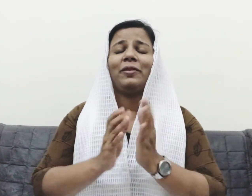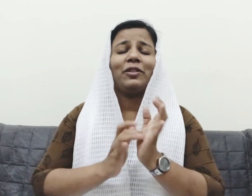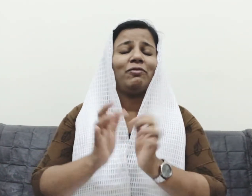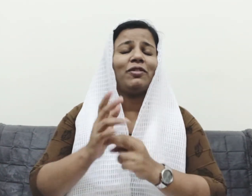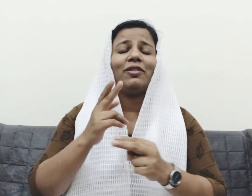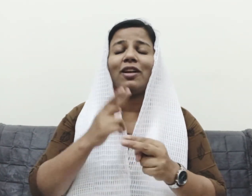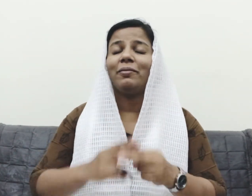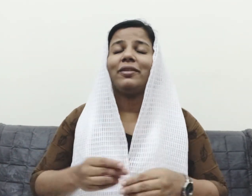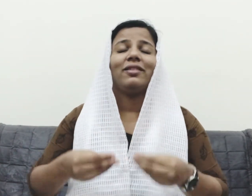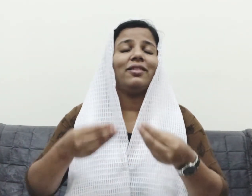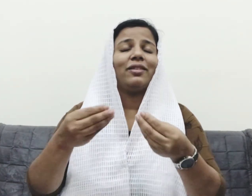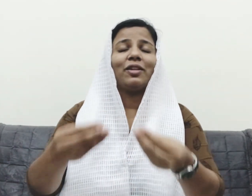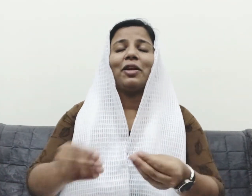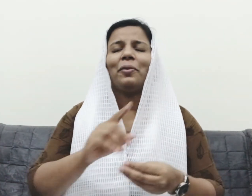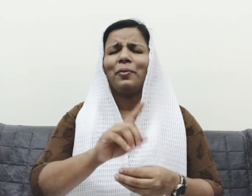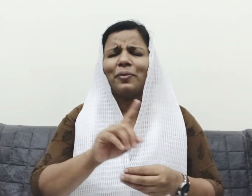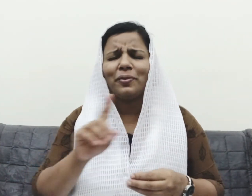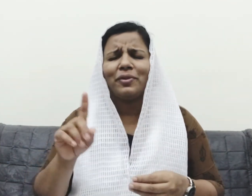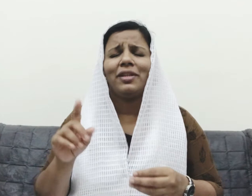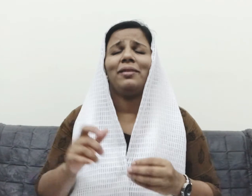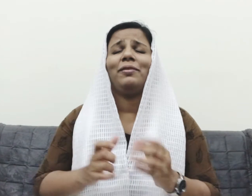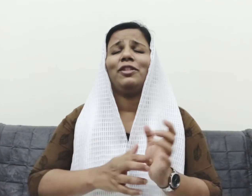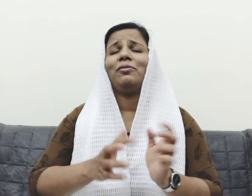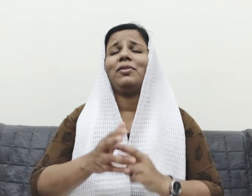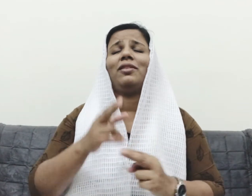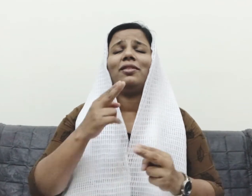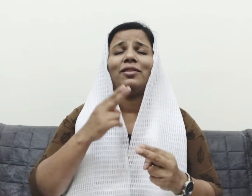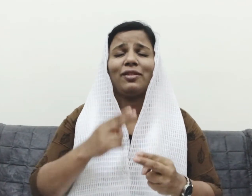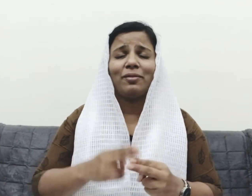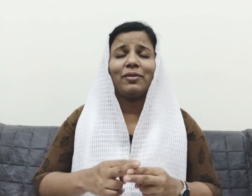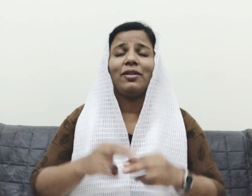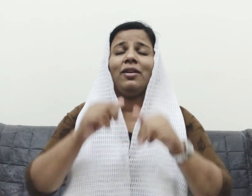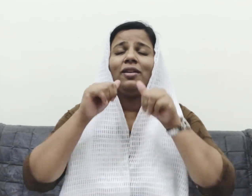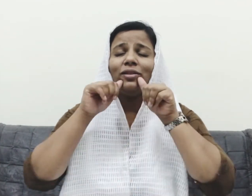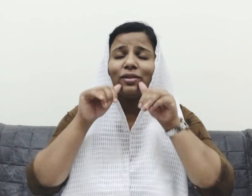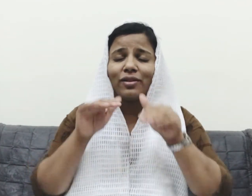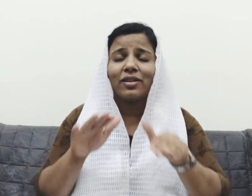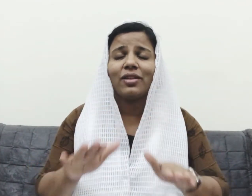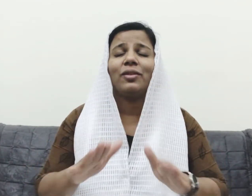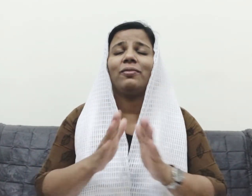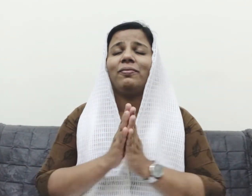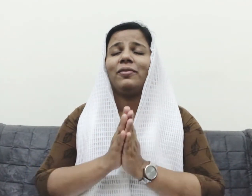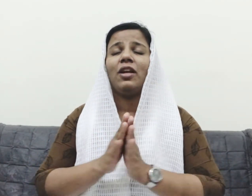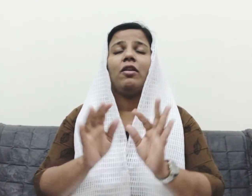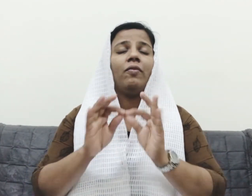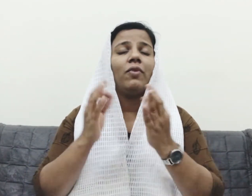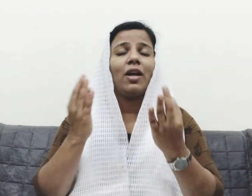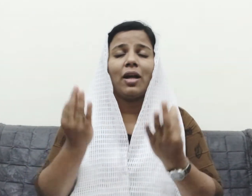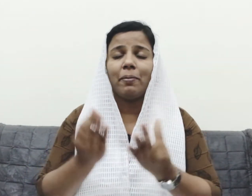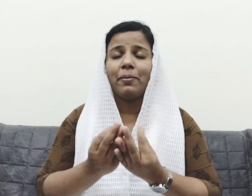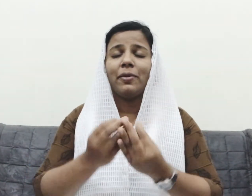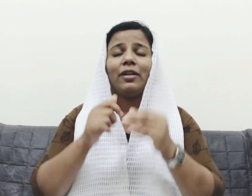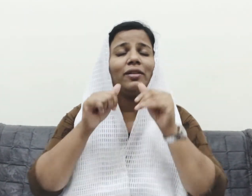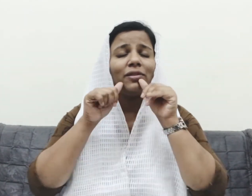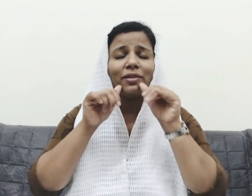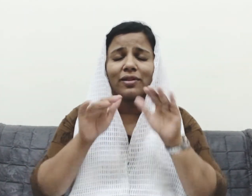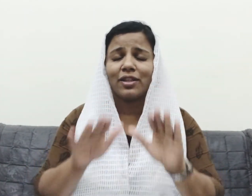ക്രിസ്തുവിൻ്റെ നാമത്തിൽ തരികയാ. ഓരോരുത്തരെയും യേശു ക്രിസ്തുവിൻ്റെ നാമത്തിൽ അനുഗ്രഹിക്കുക. അപ്പാ, ഇവരുടെ കുടുംബജീവിതം അനുഗ്രഹിക്കപ്പെടട്ടെ, ഇവരുടെ